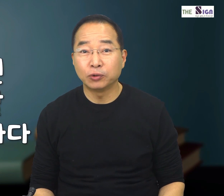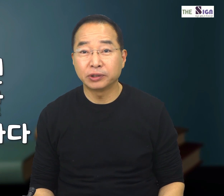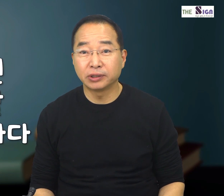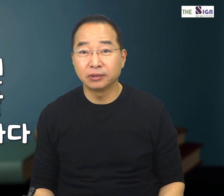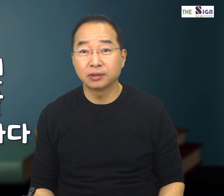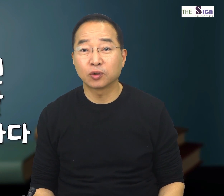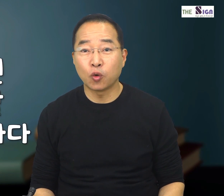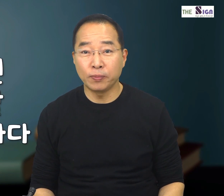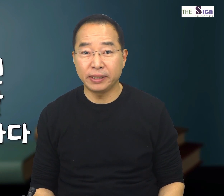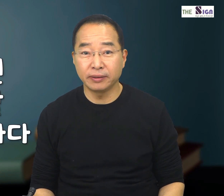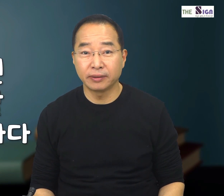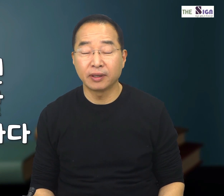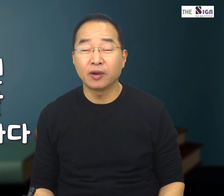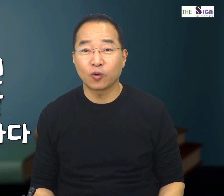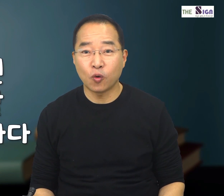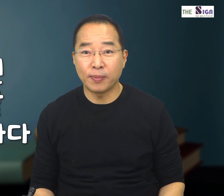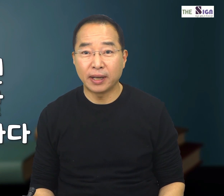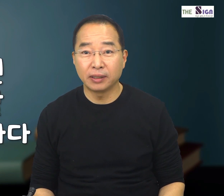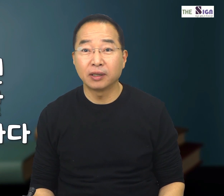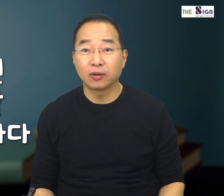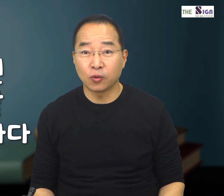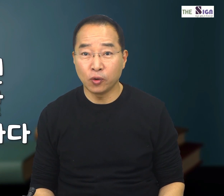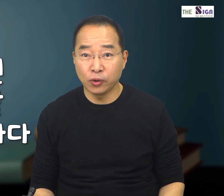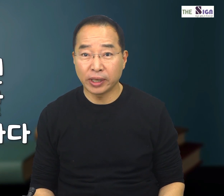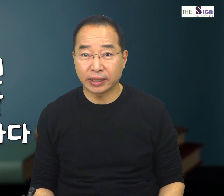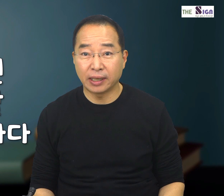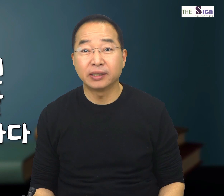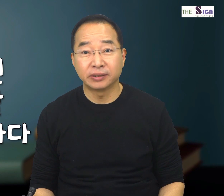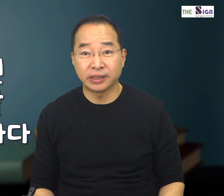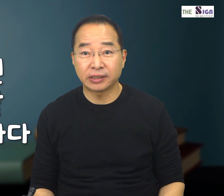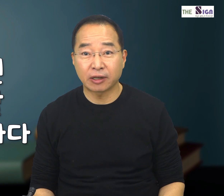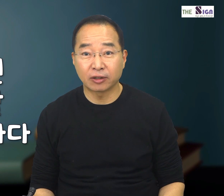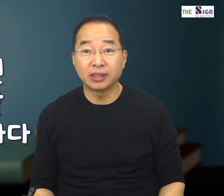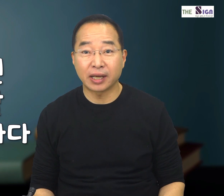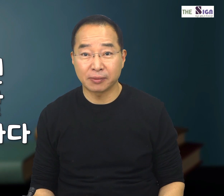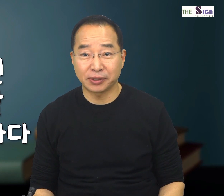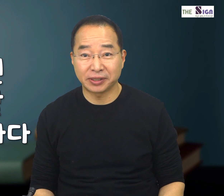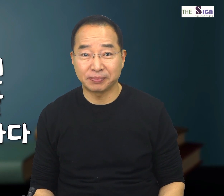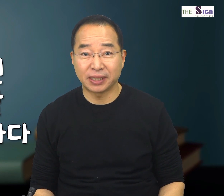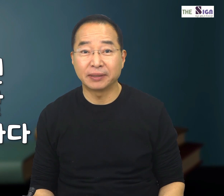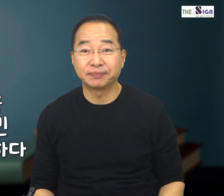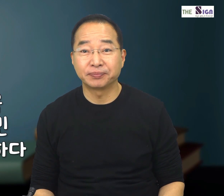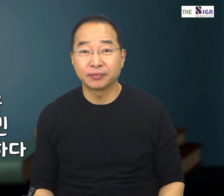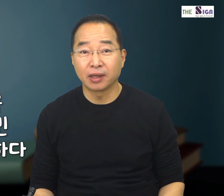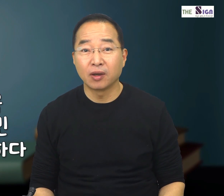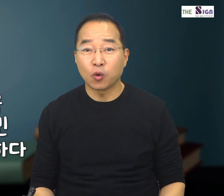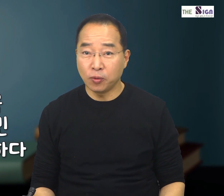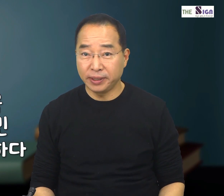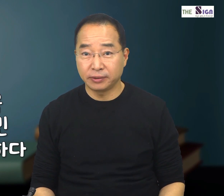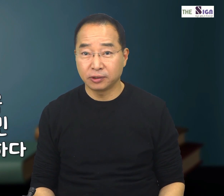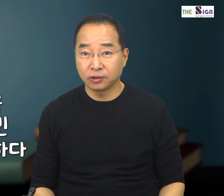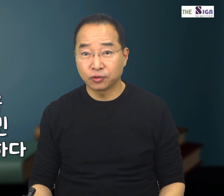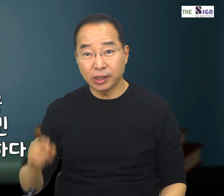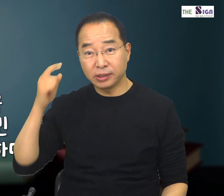오늘은 고민, 고발, 고요하다 세 단어를 알아보겠습니다. 고민, 수화는 이렇게